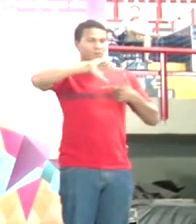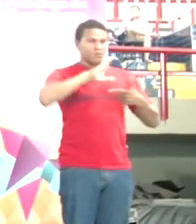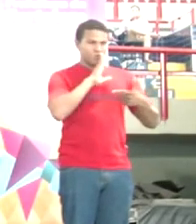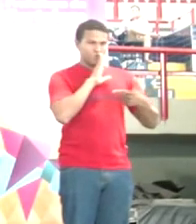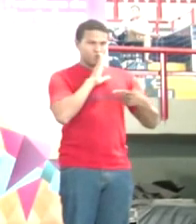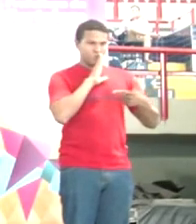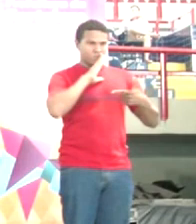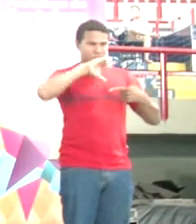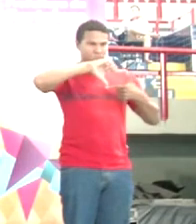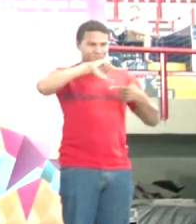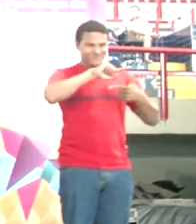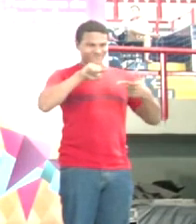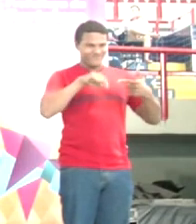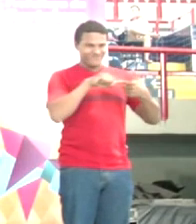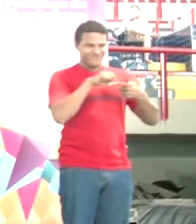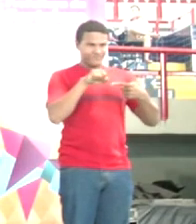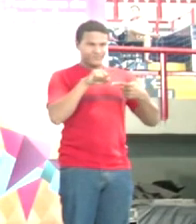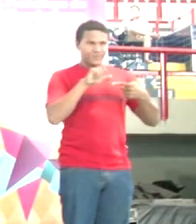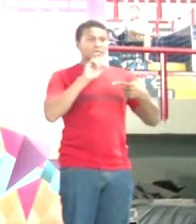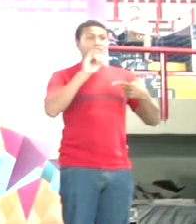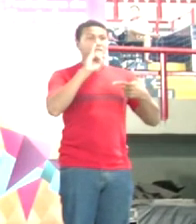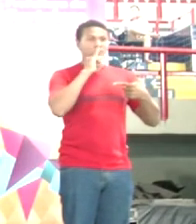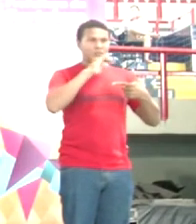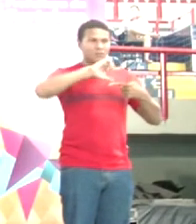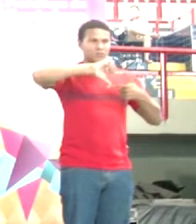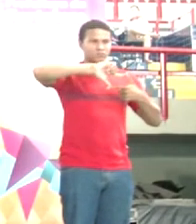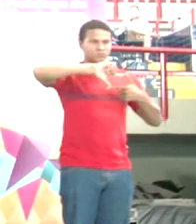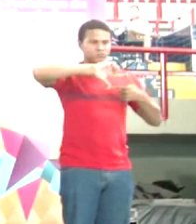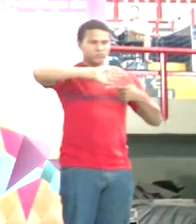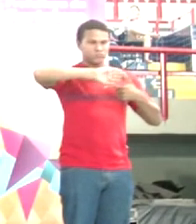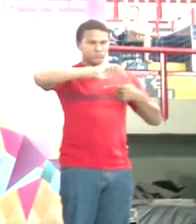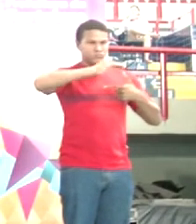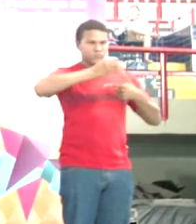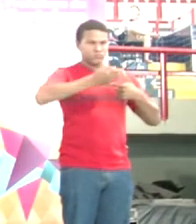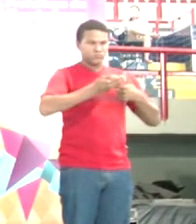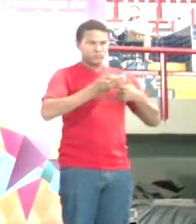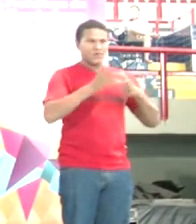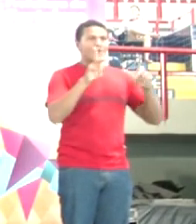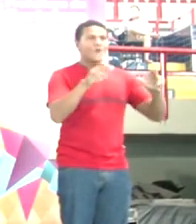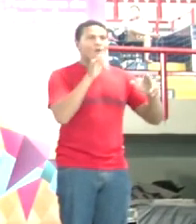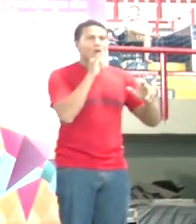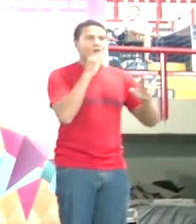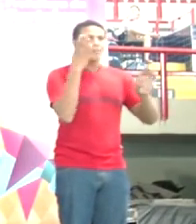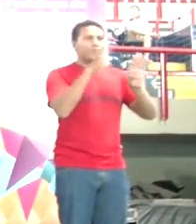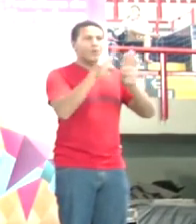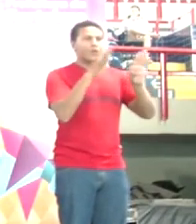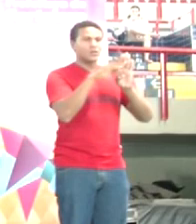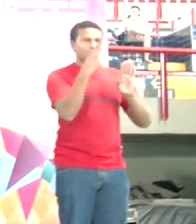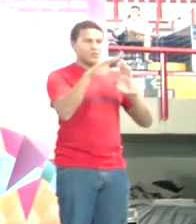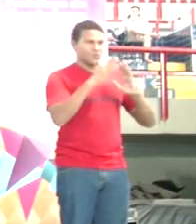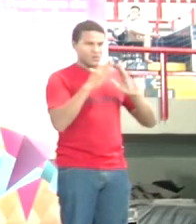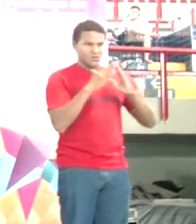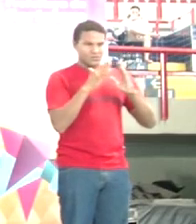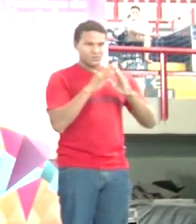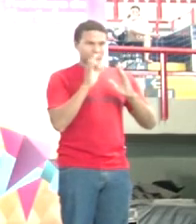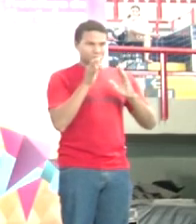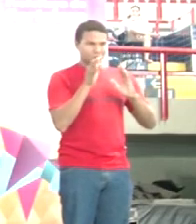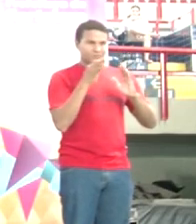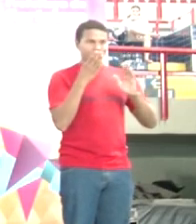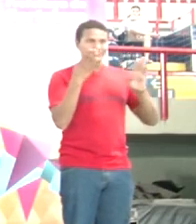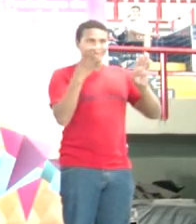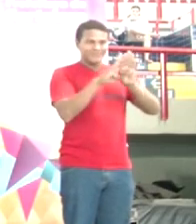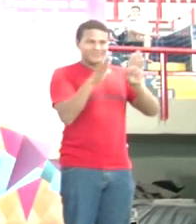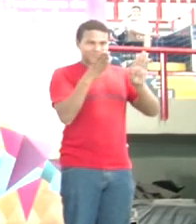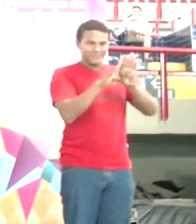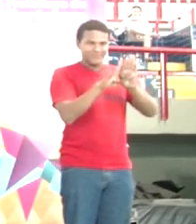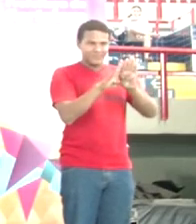imaginem uma porta, a porta da sua casa. Ela não é fixa em um eixo, que é a parede. Ela